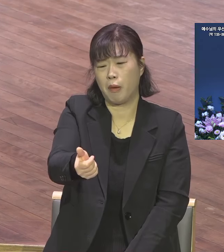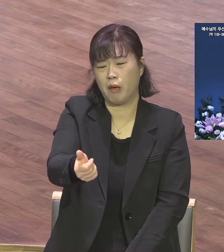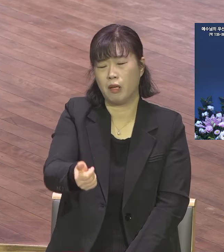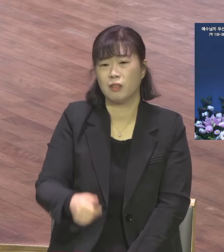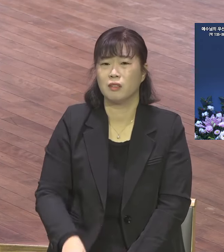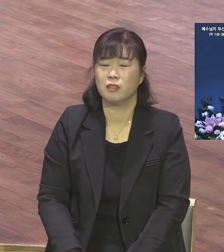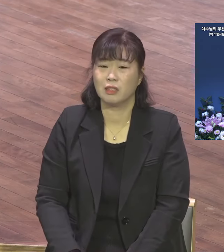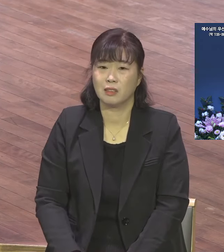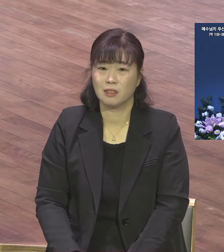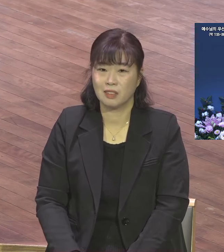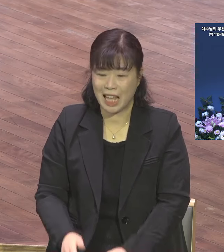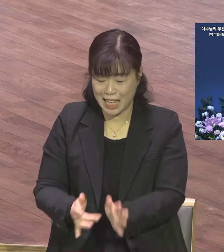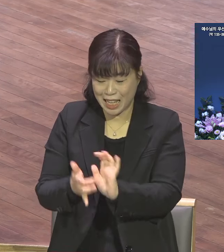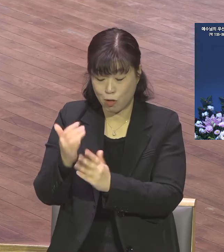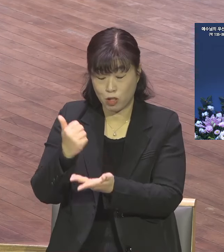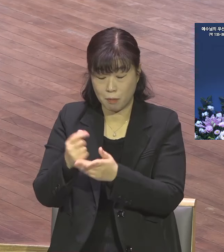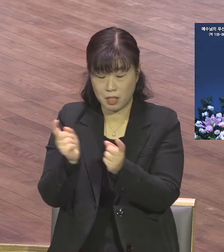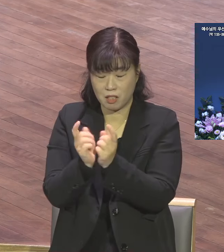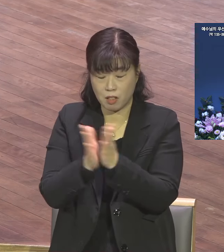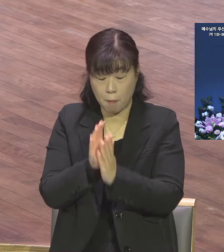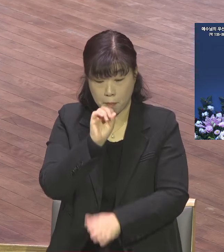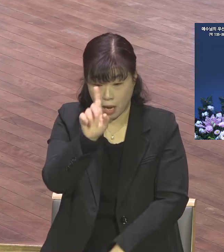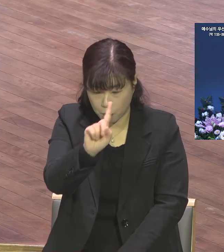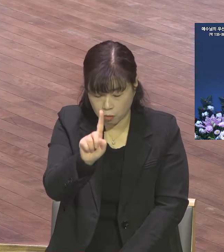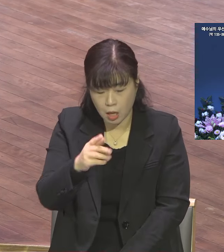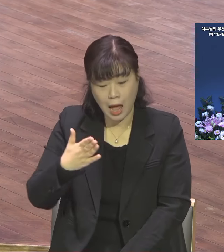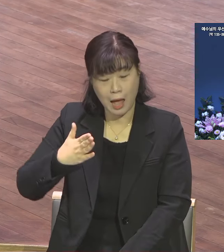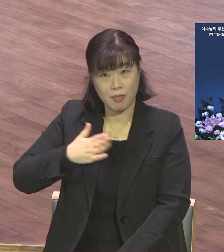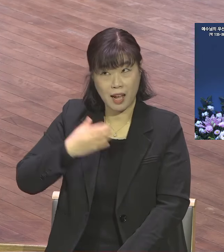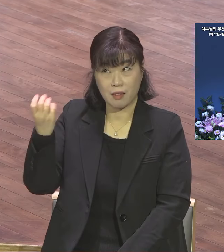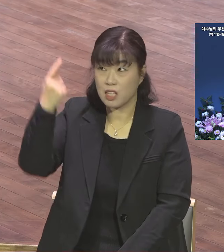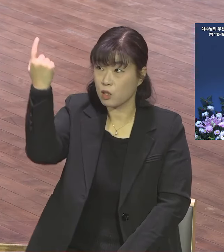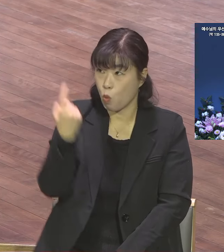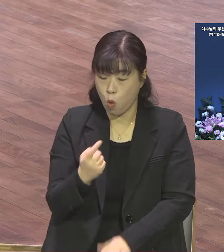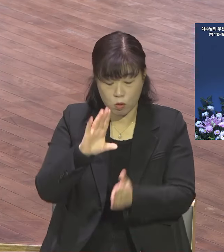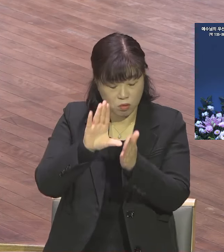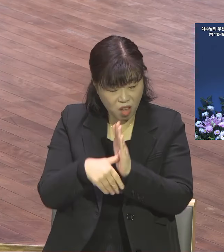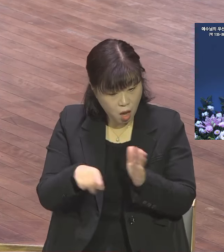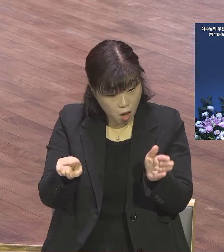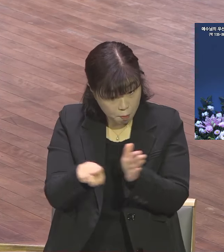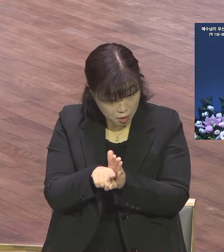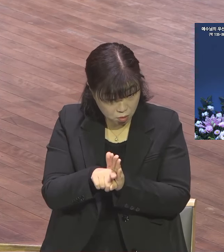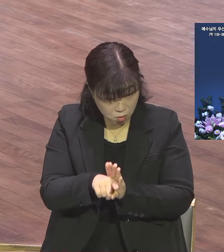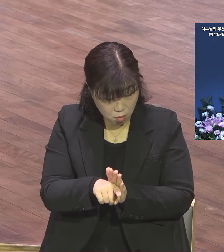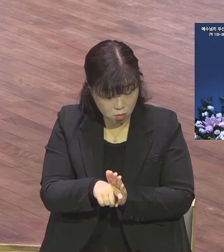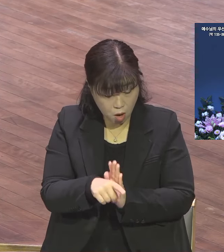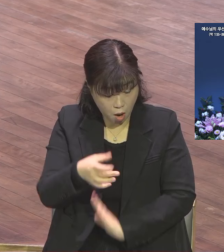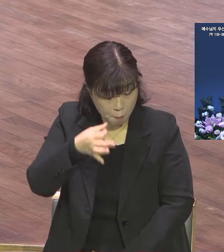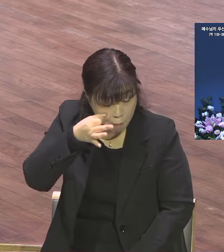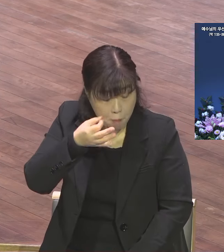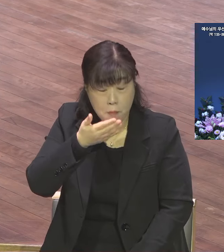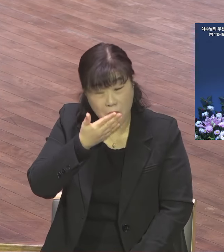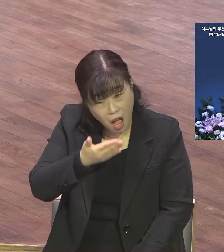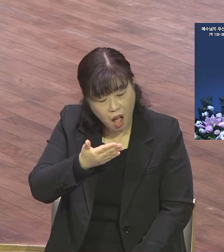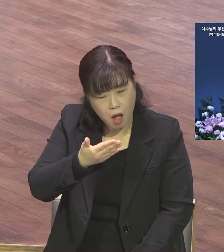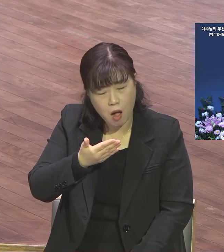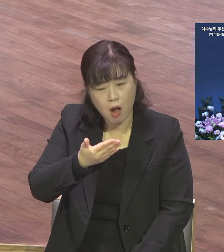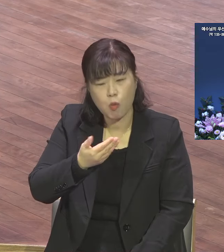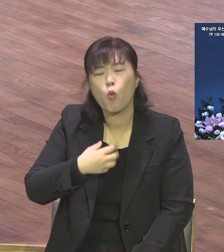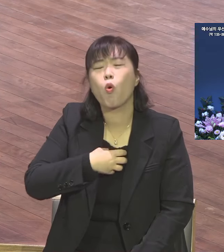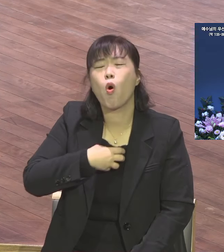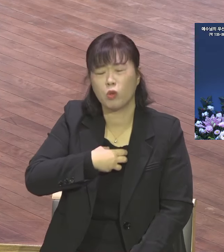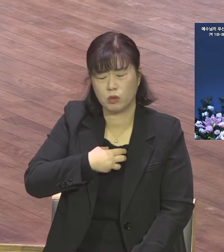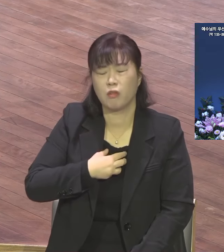내가 올 때 믿는 자 보겠냐? 저는요, 세계를 다니면서 느낍니다. 진짜 예수가 그러한